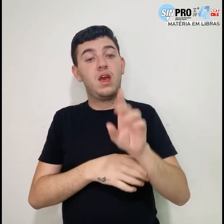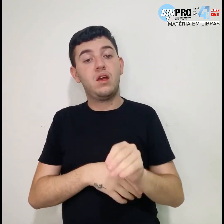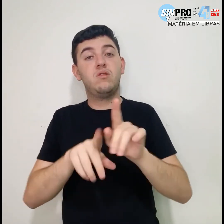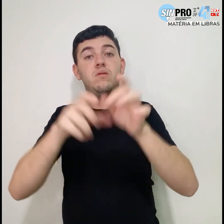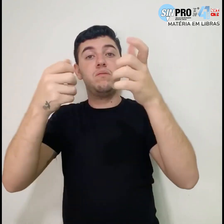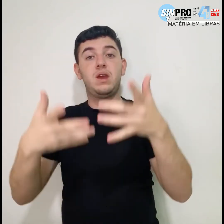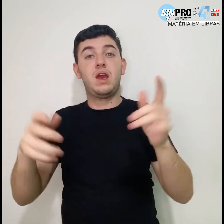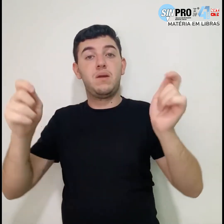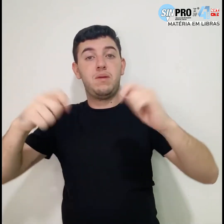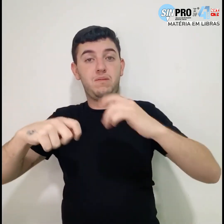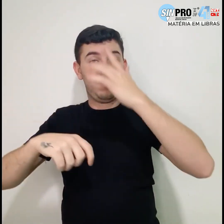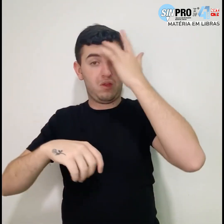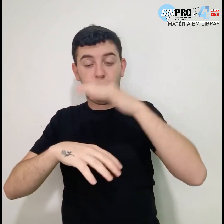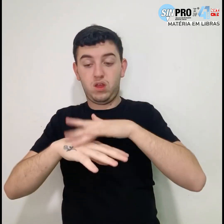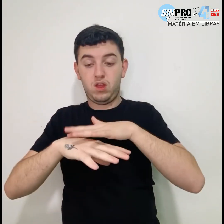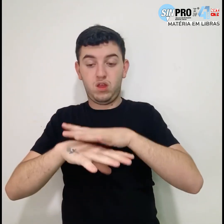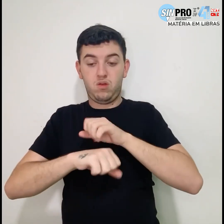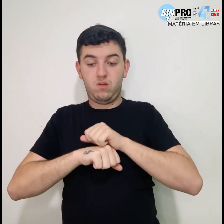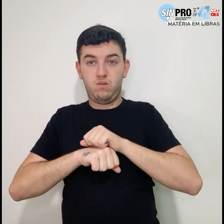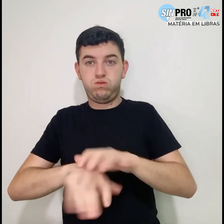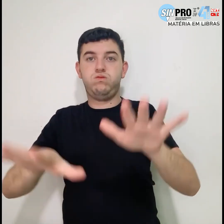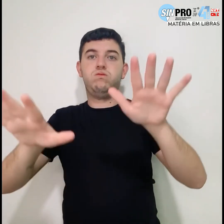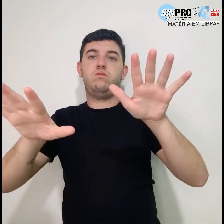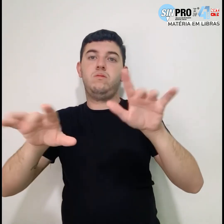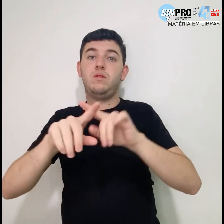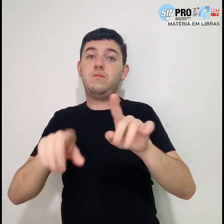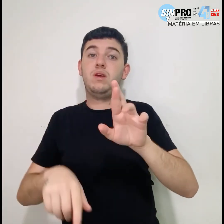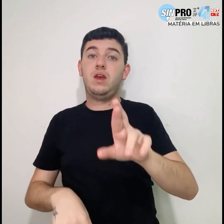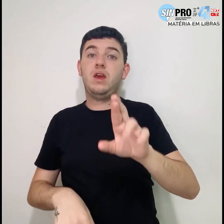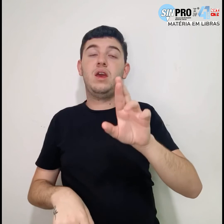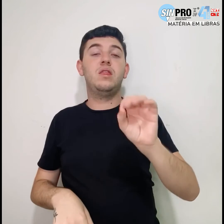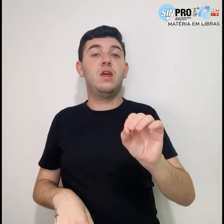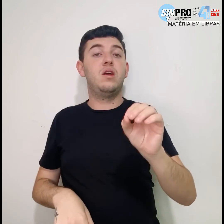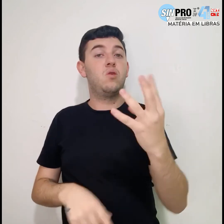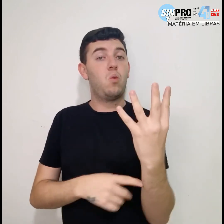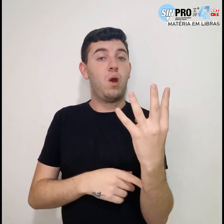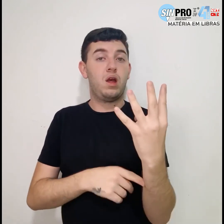doença? R0 de 4 significa dizer que cada